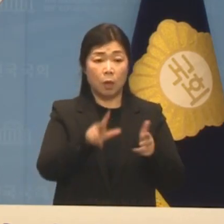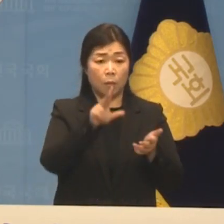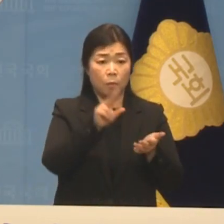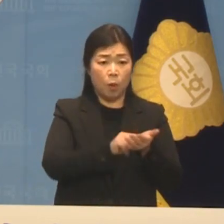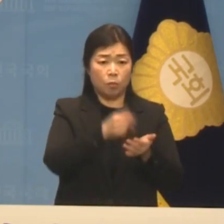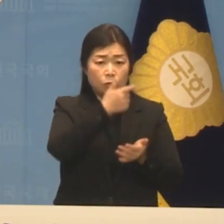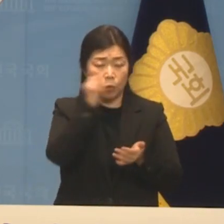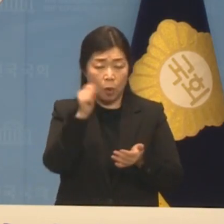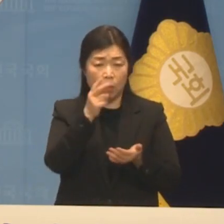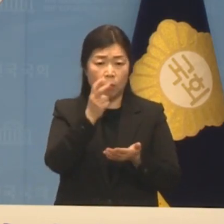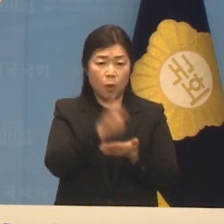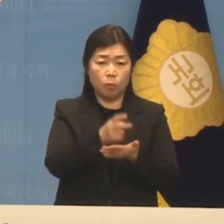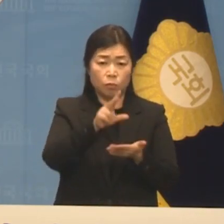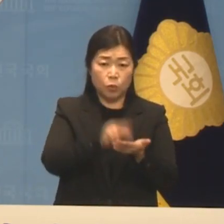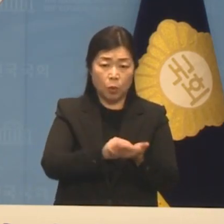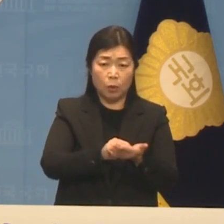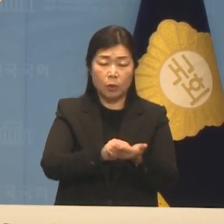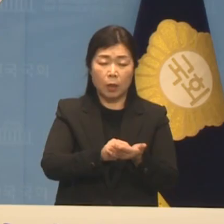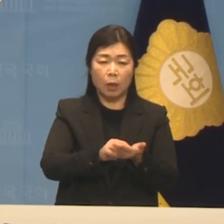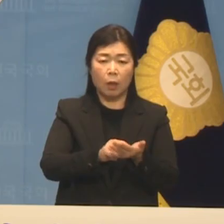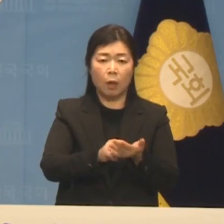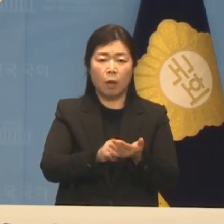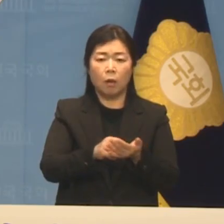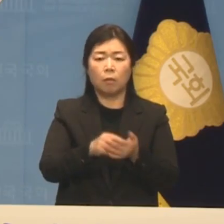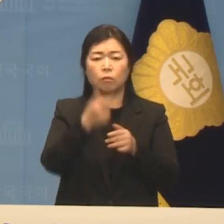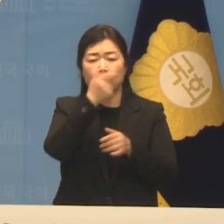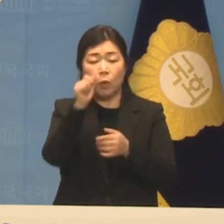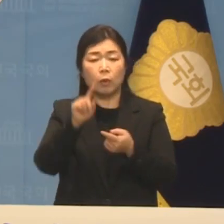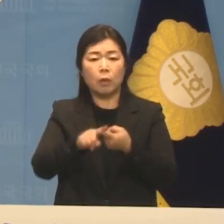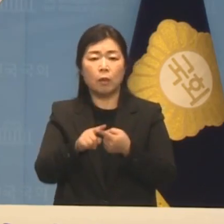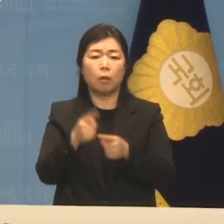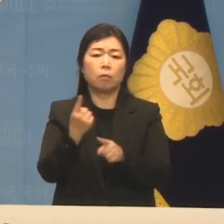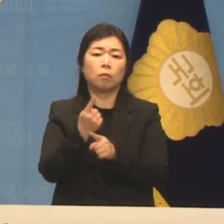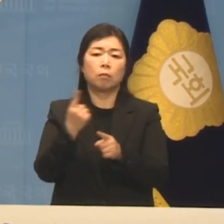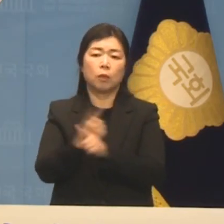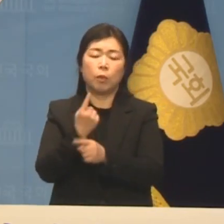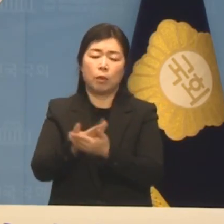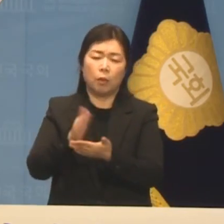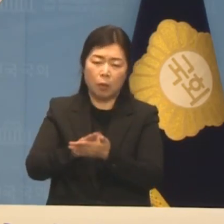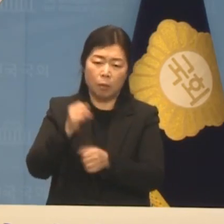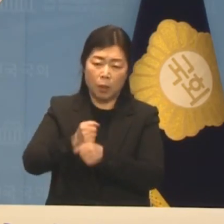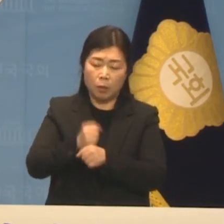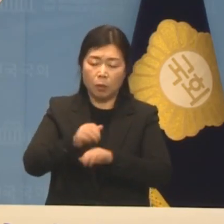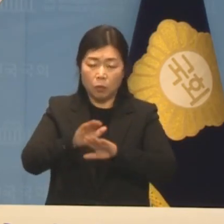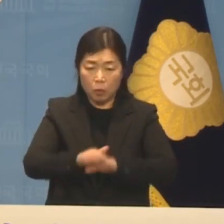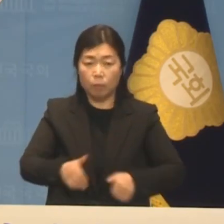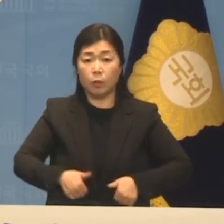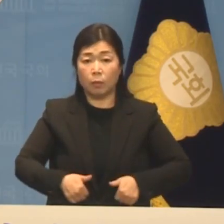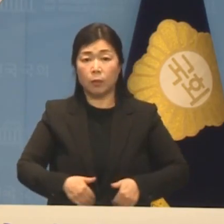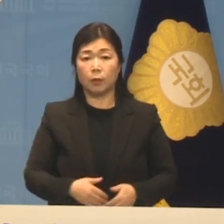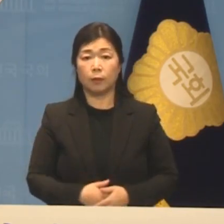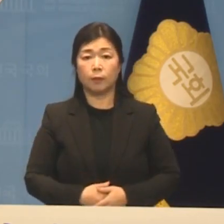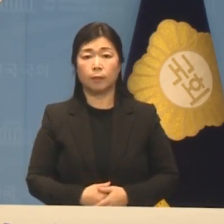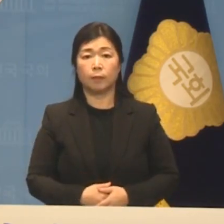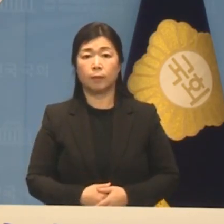보완하여 본래의 취지와 목적이 제대로 구현될 수 있도록 법 개정을 서둘러야 하는 이유입니다.